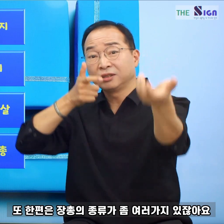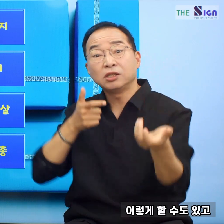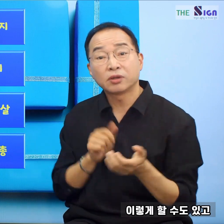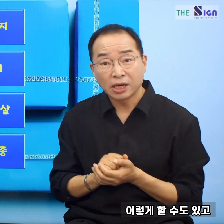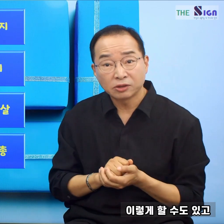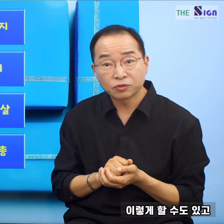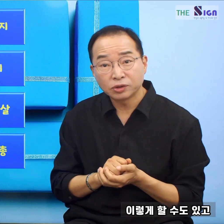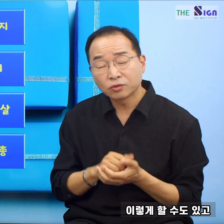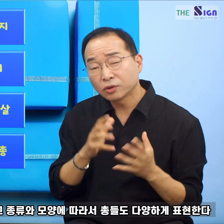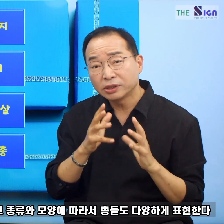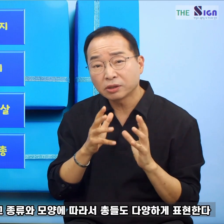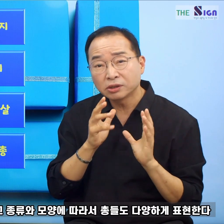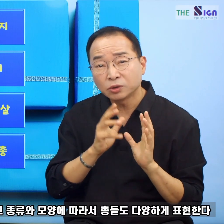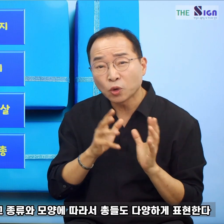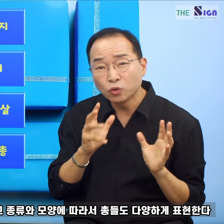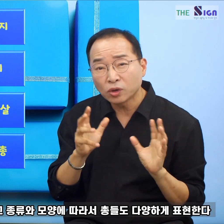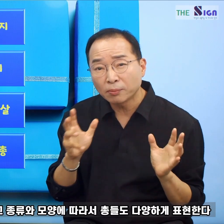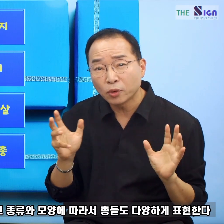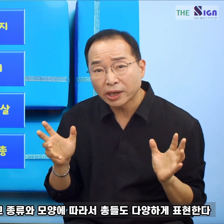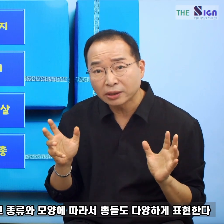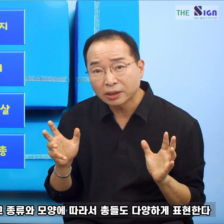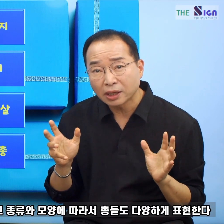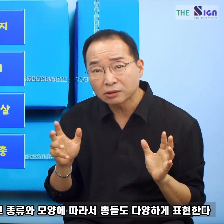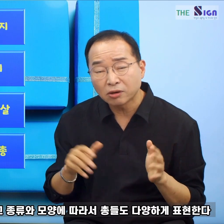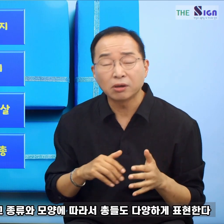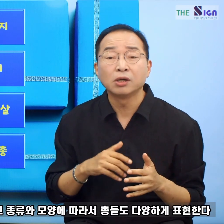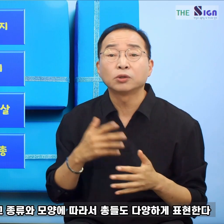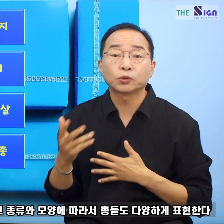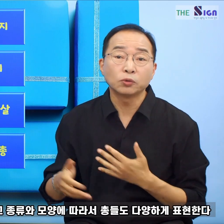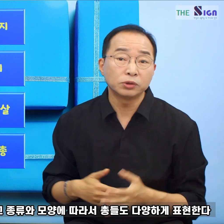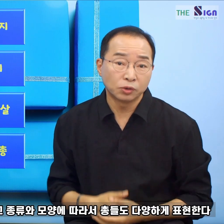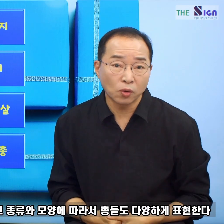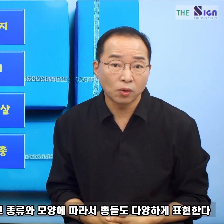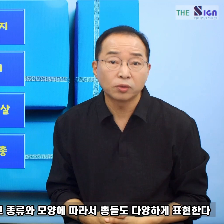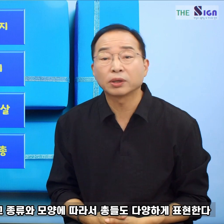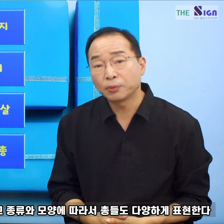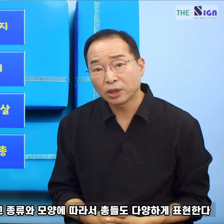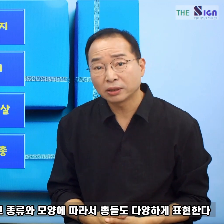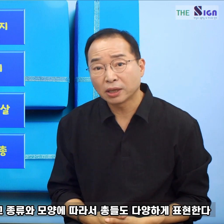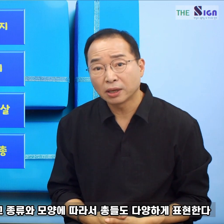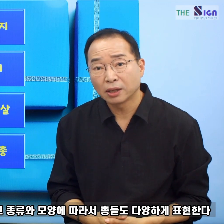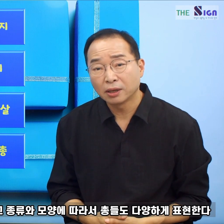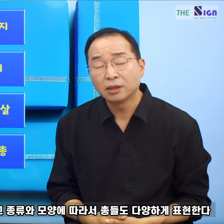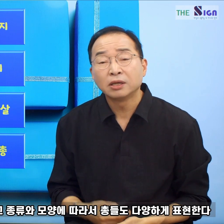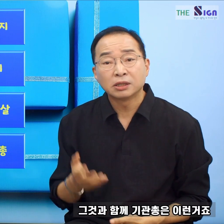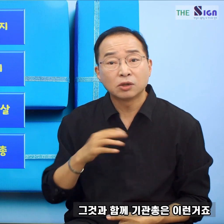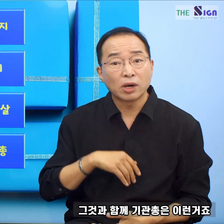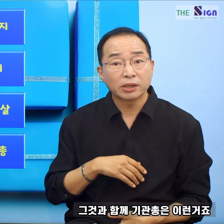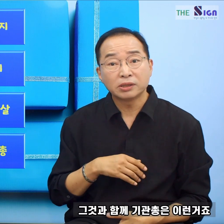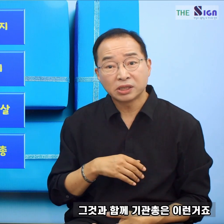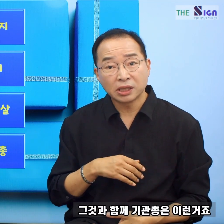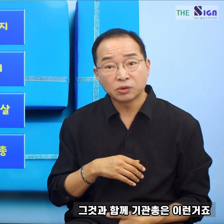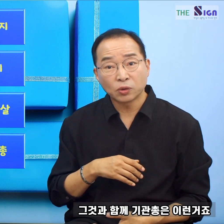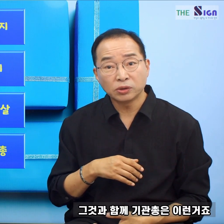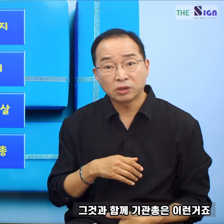이렇게 할 수도 있고 그래서 그 종류와 모양에 따라서 총들도 이렇게 표현한다. 그거와 함께 이제 기관총은 이런